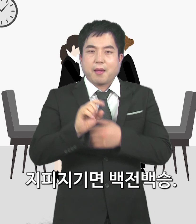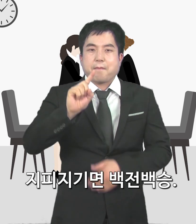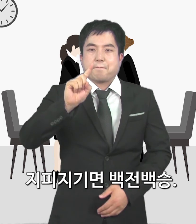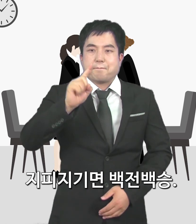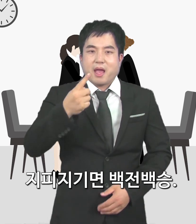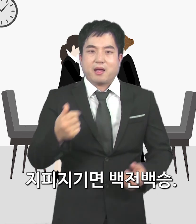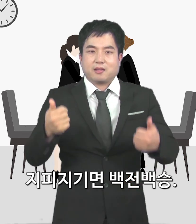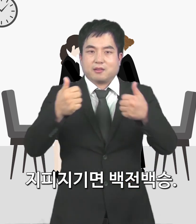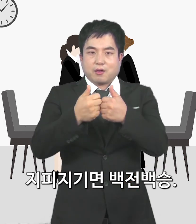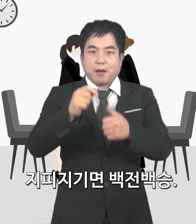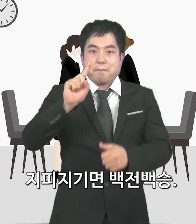지피지기면